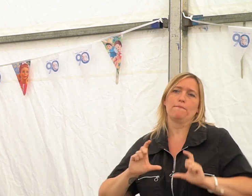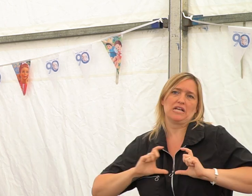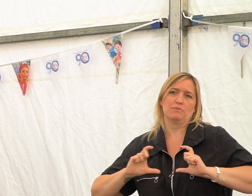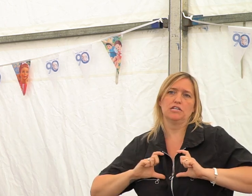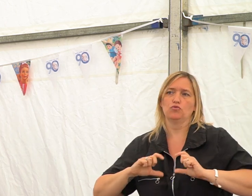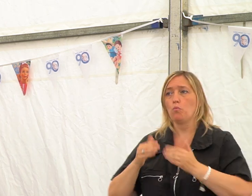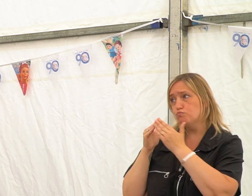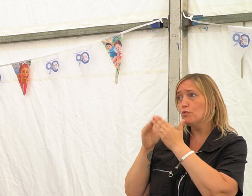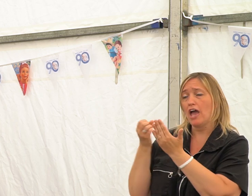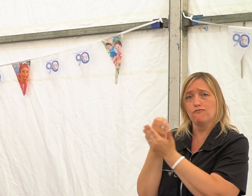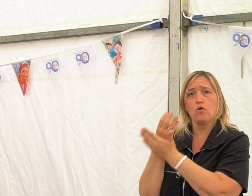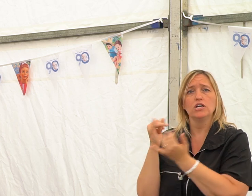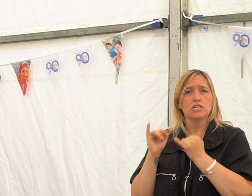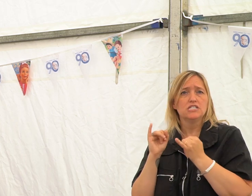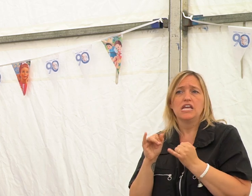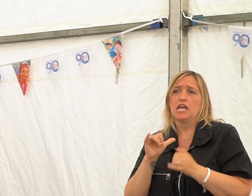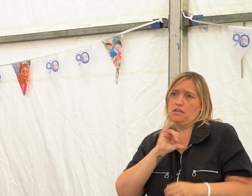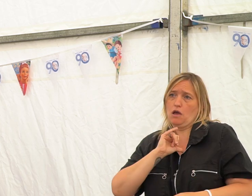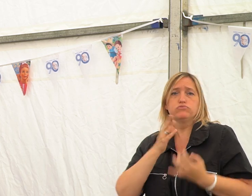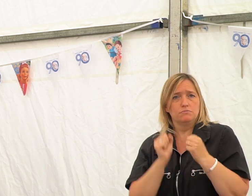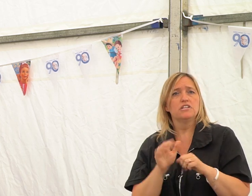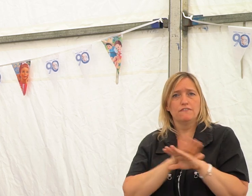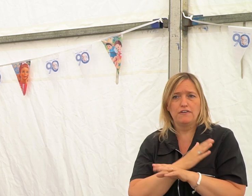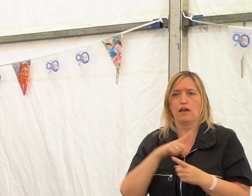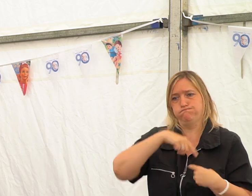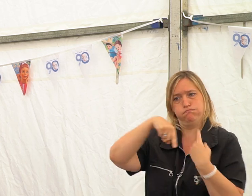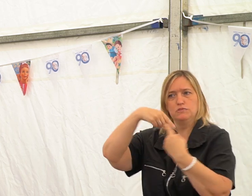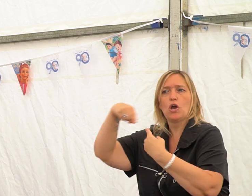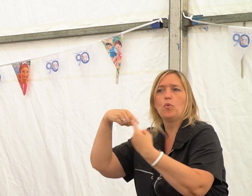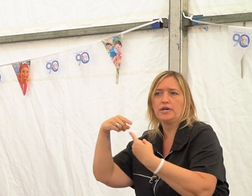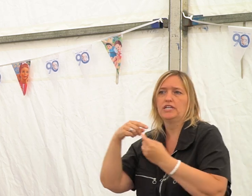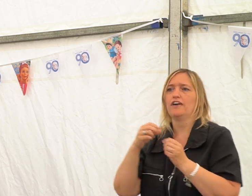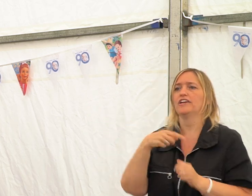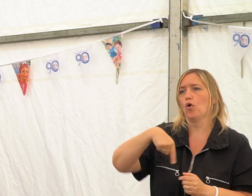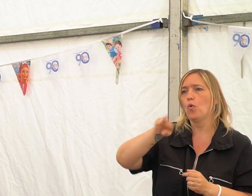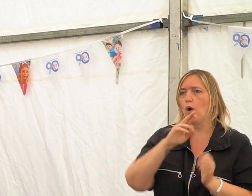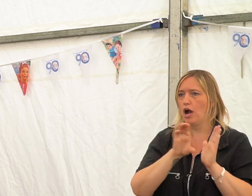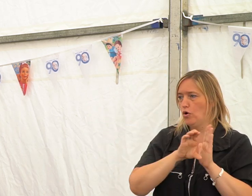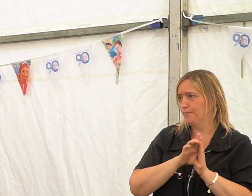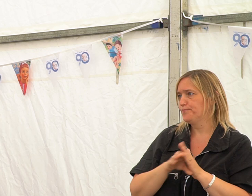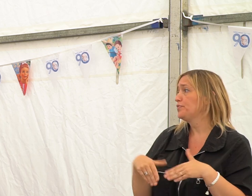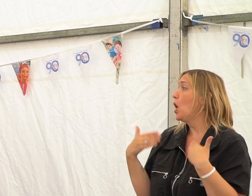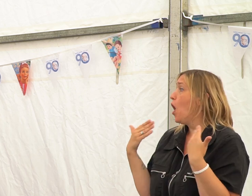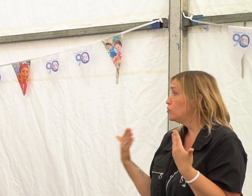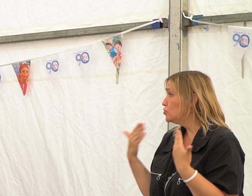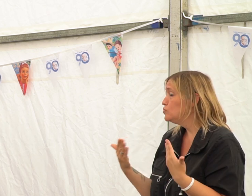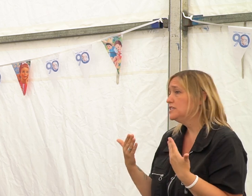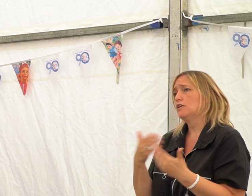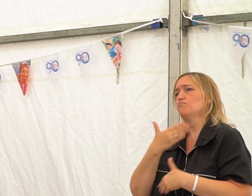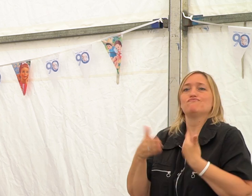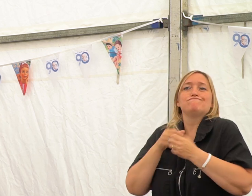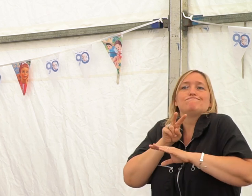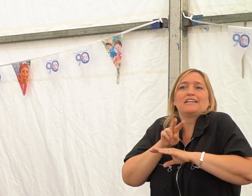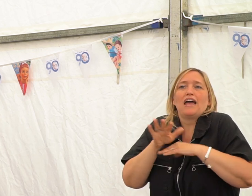vous renseigner auprès de la Maison du Tourisme pour pouvoir faire ce petit parcours. Et aujourd'hui, évidemment, ben, le clou du spectacle, on va dire comme ça, le clou